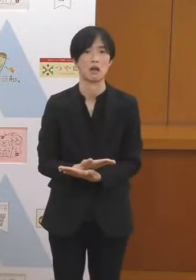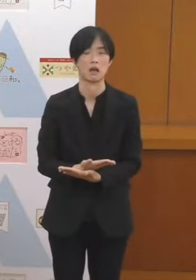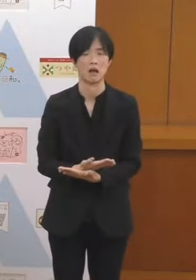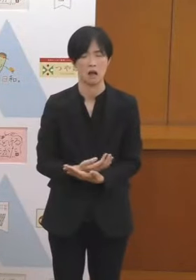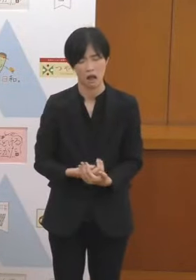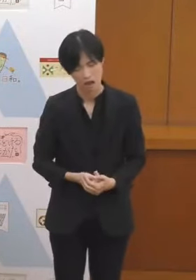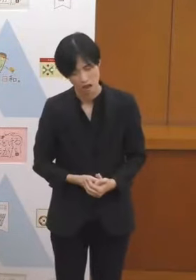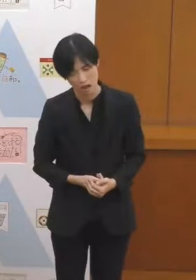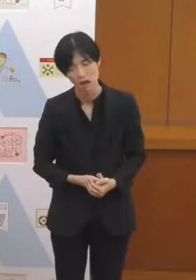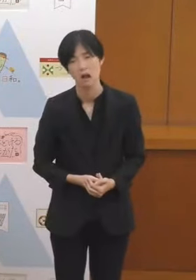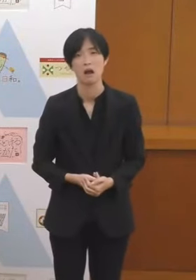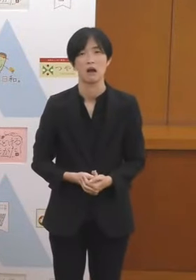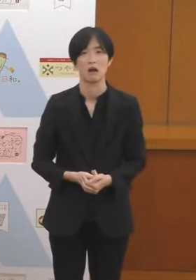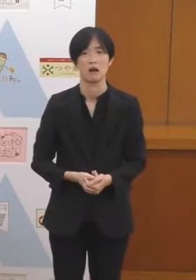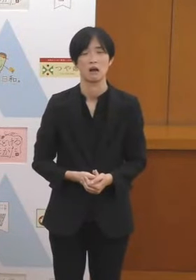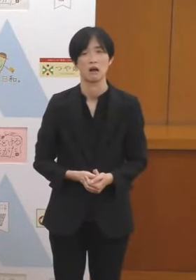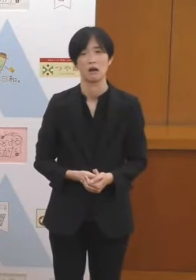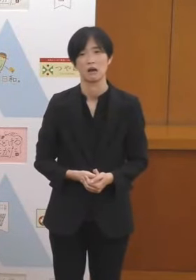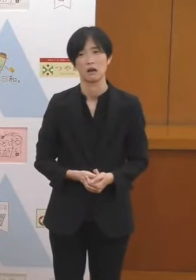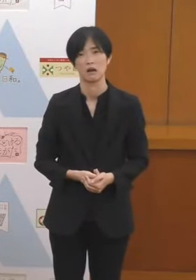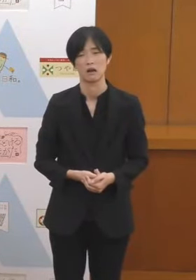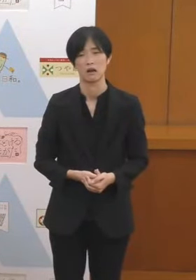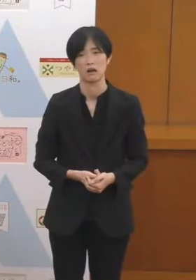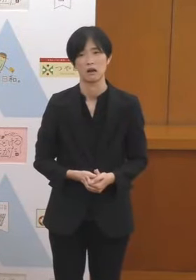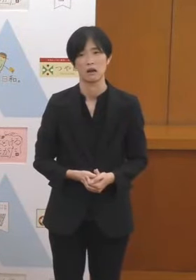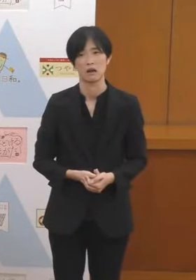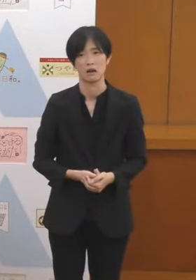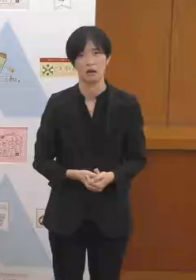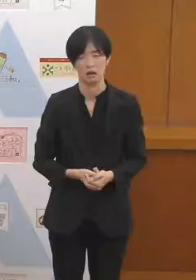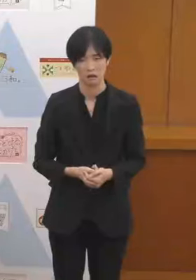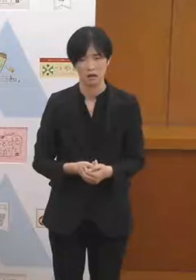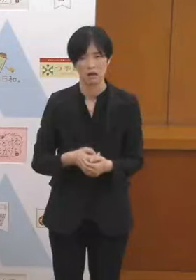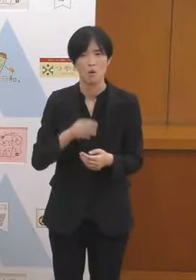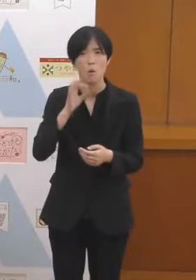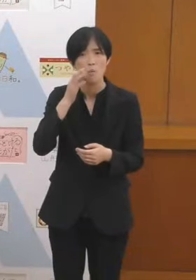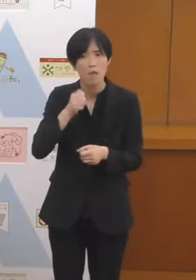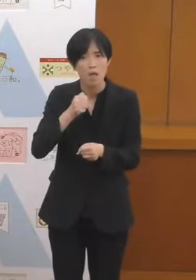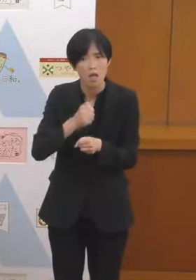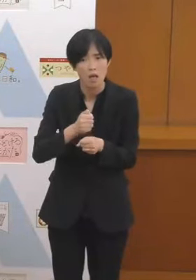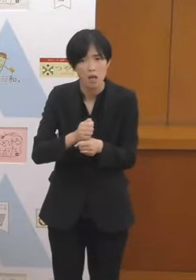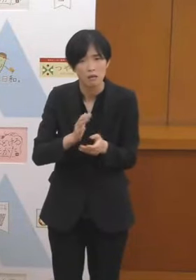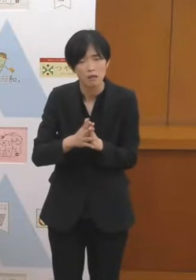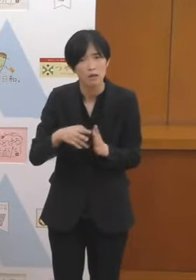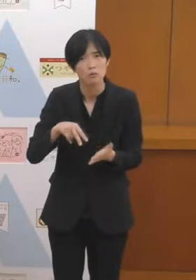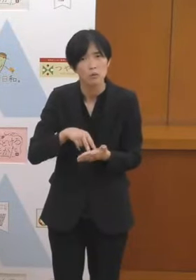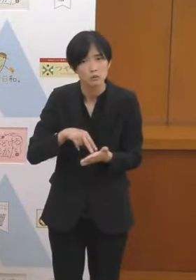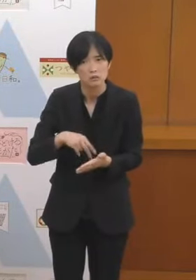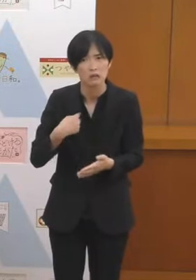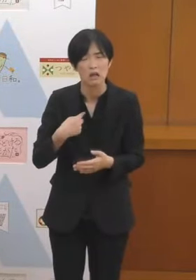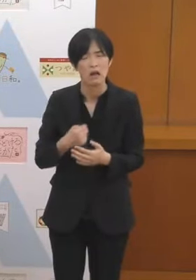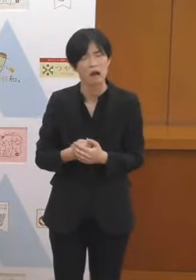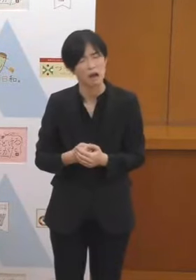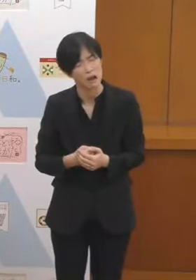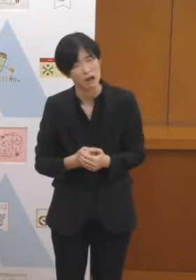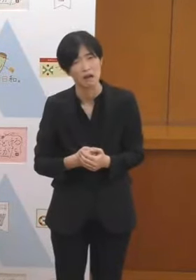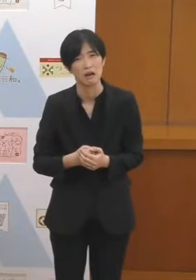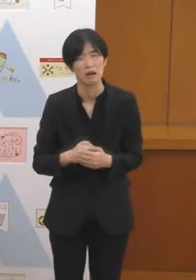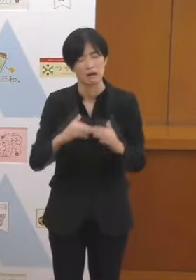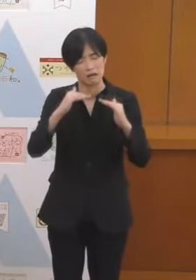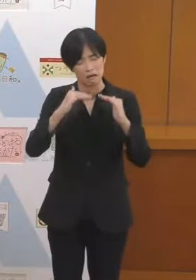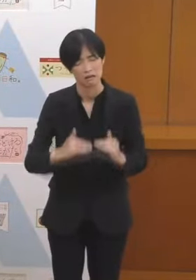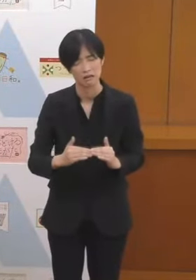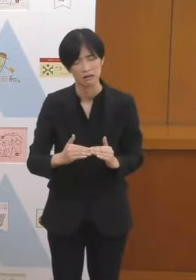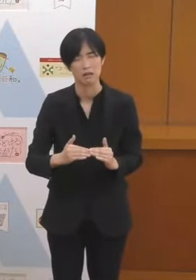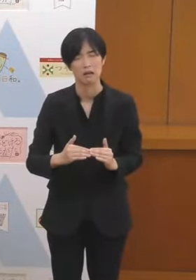え米所ま米生産権としてですねやはりえそこは